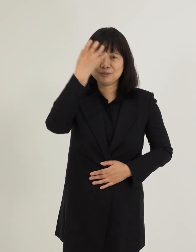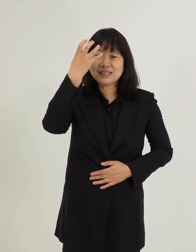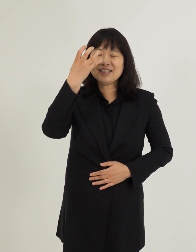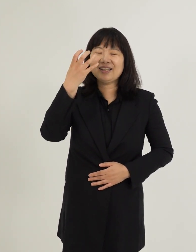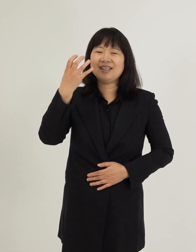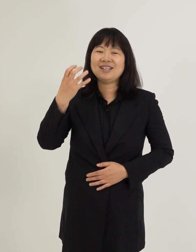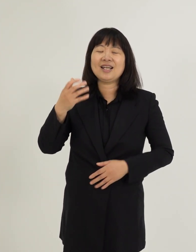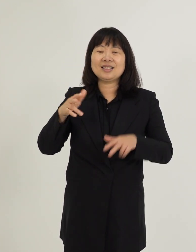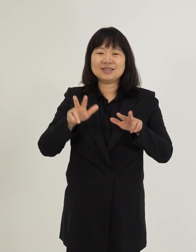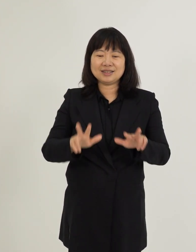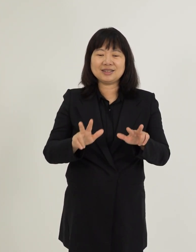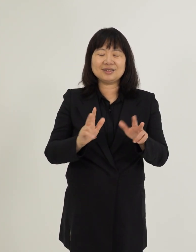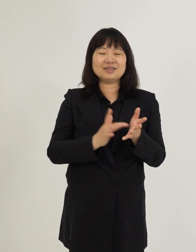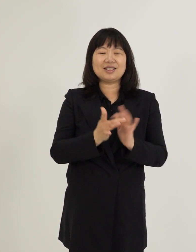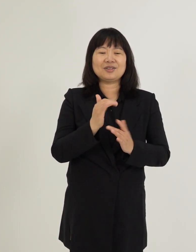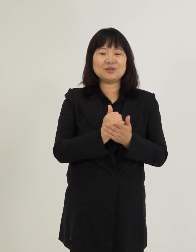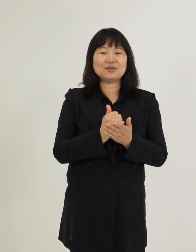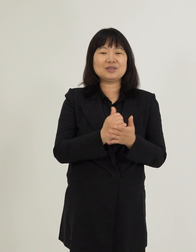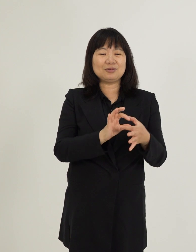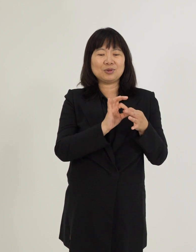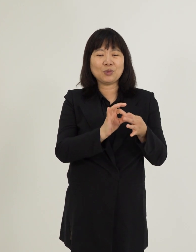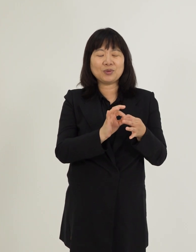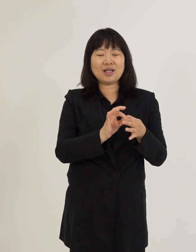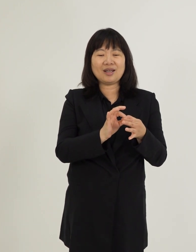성취될 것인가를 보고 있는 거죠.